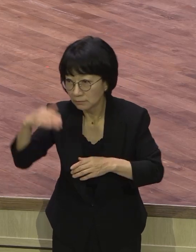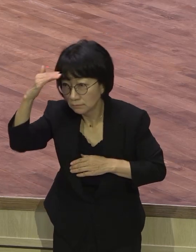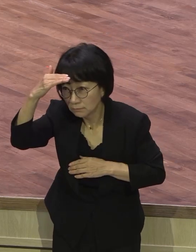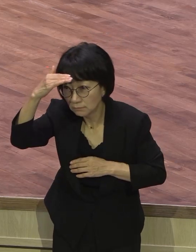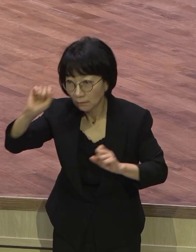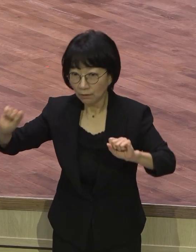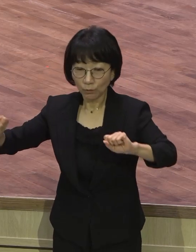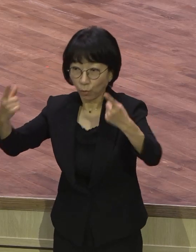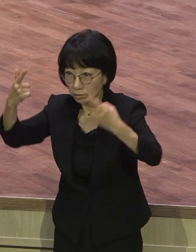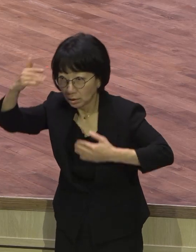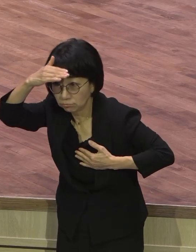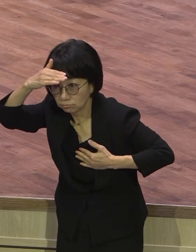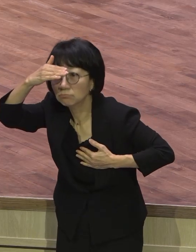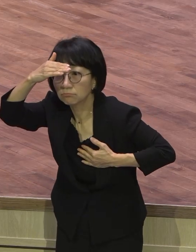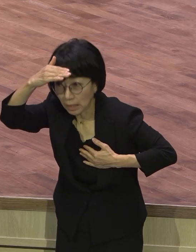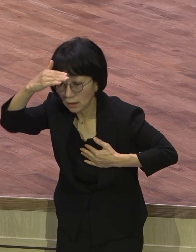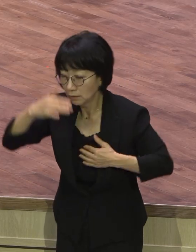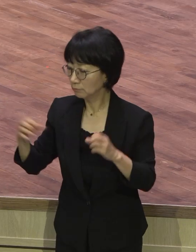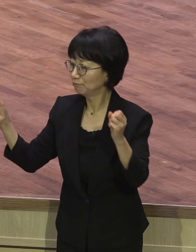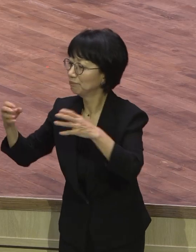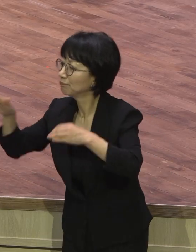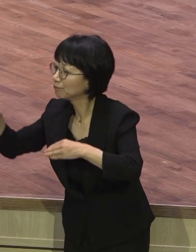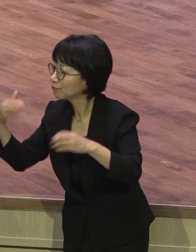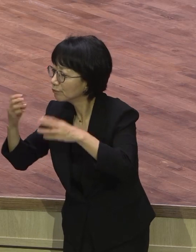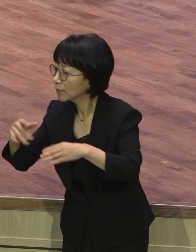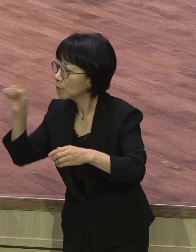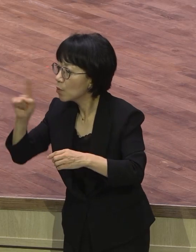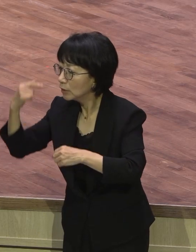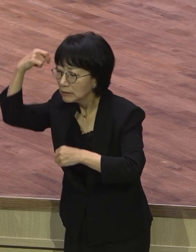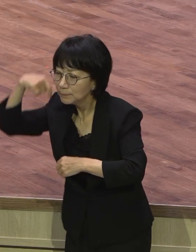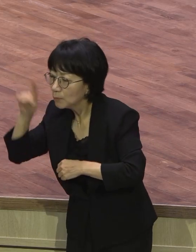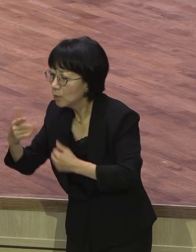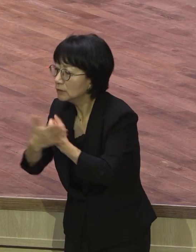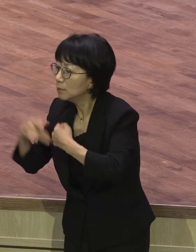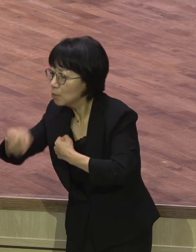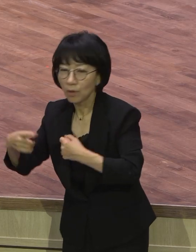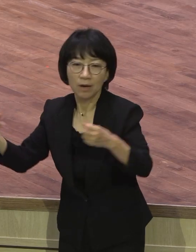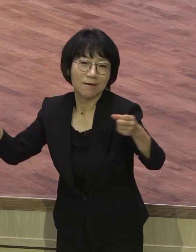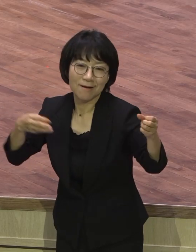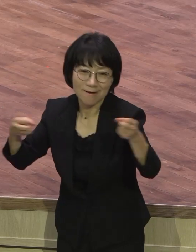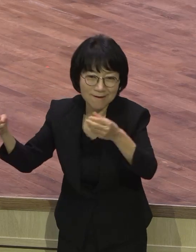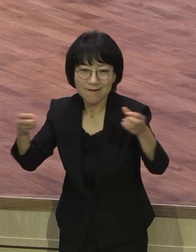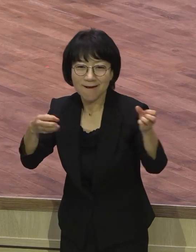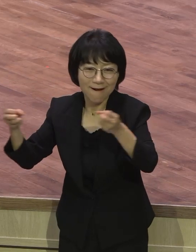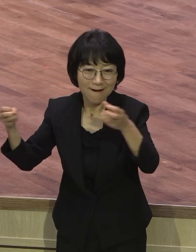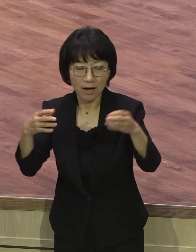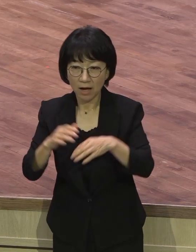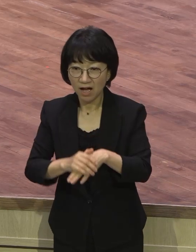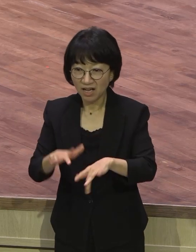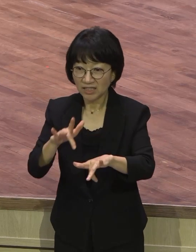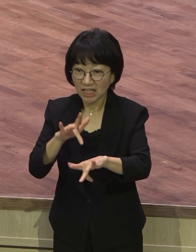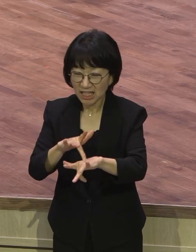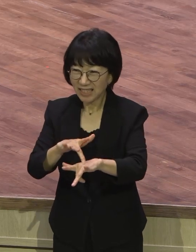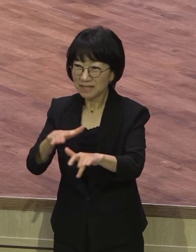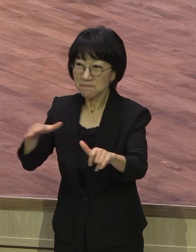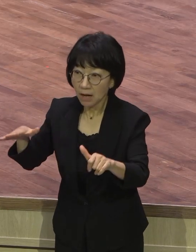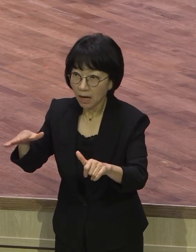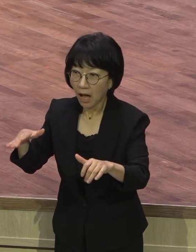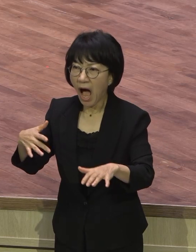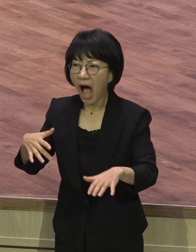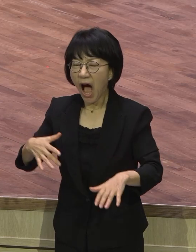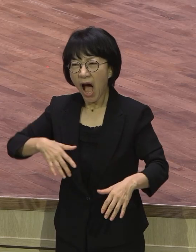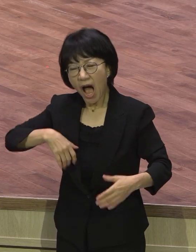수 있는 저로의 기회다 사단이 아무리 공격해도 더 단단해질 거예요 더 이번에